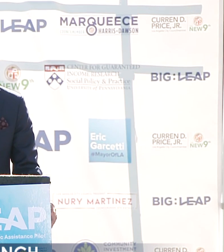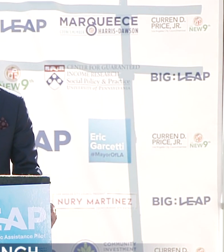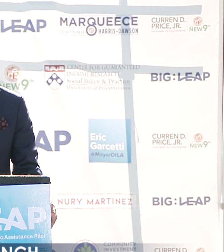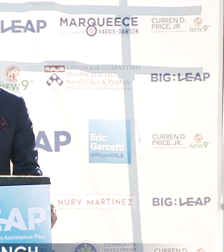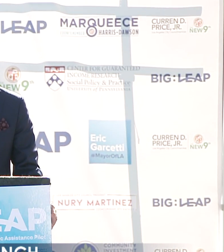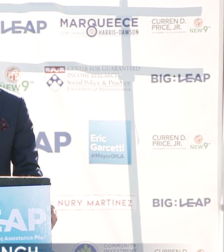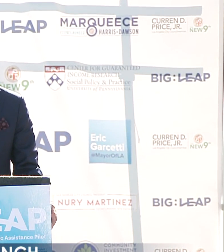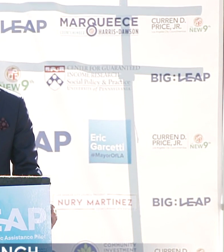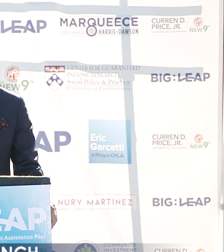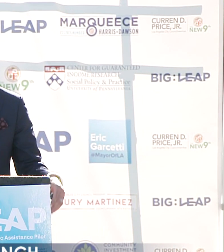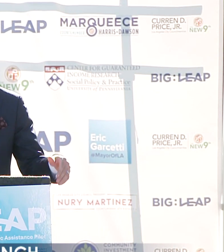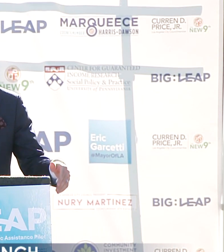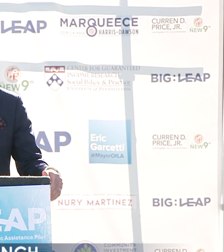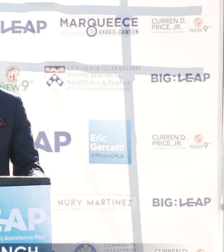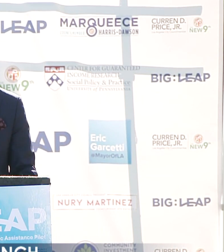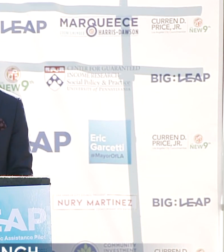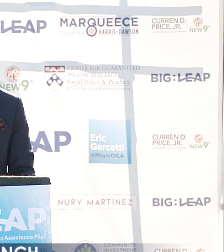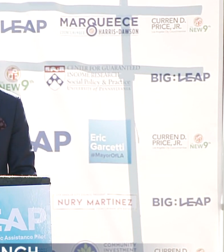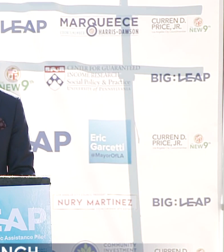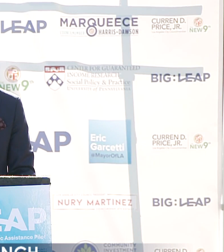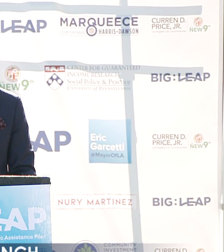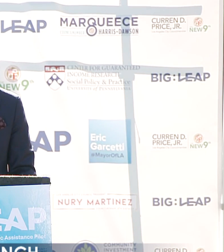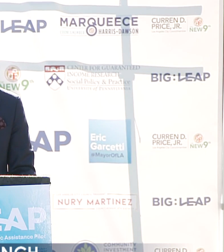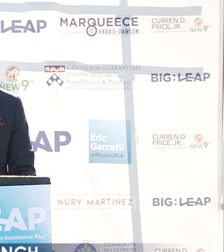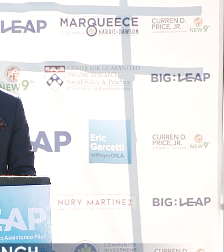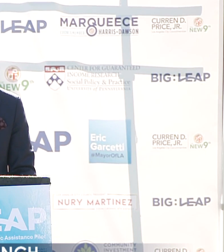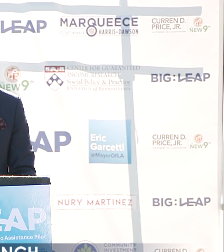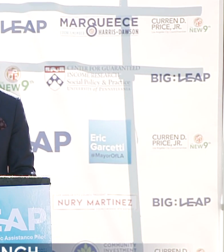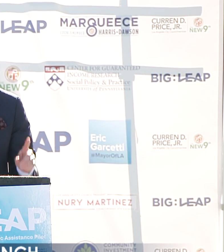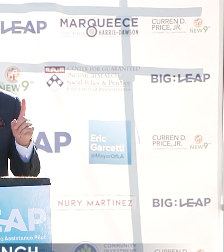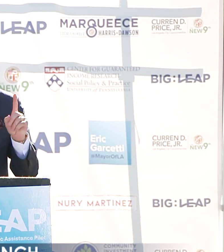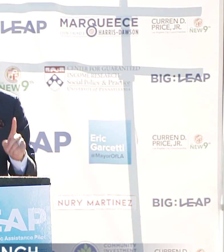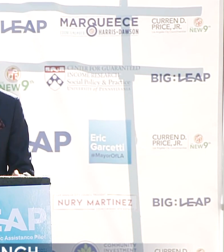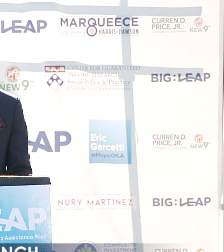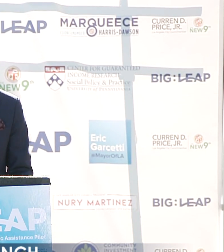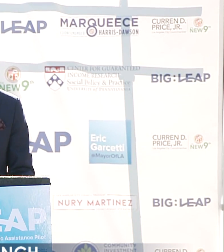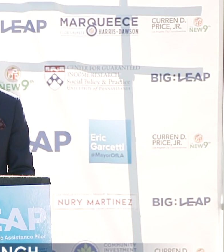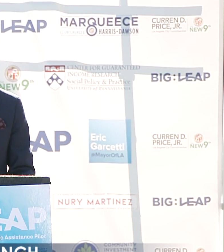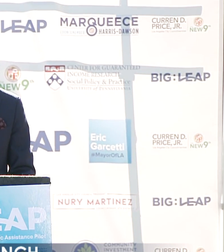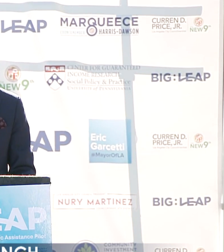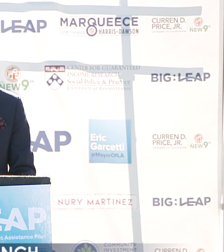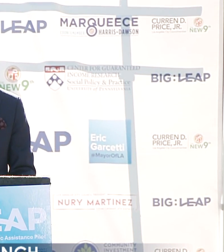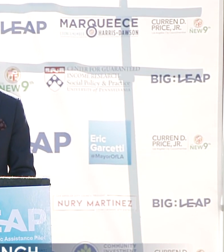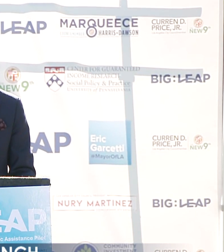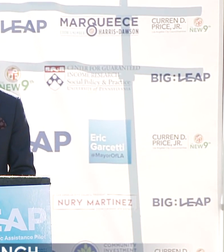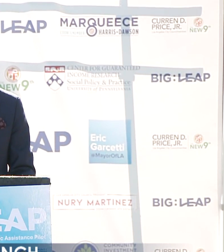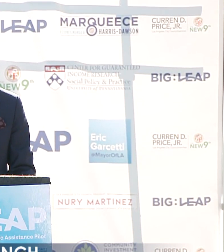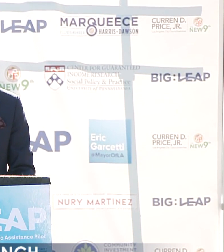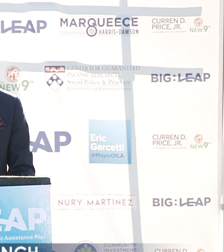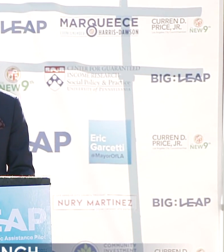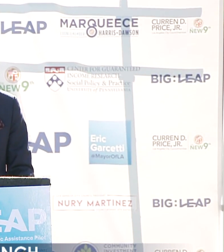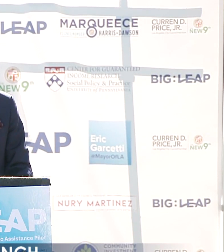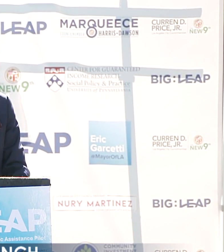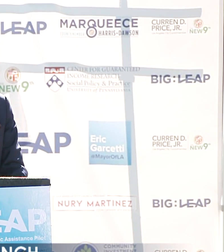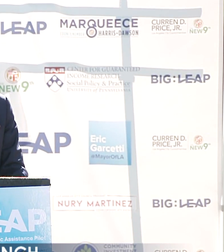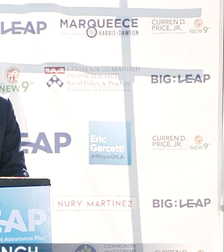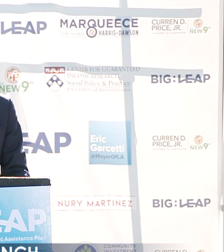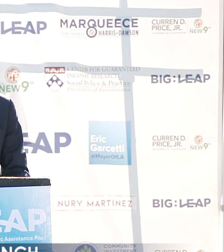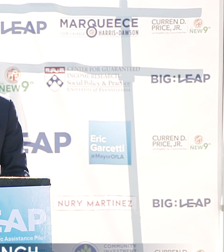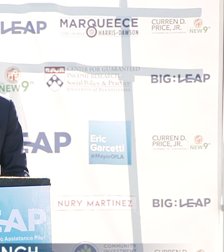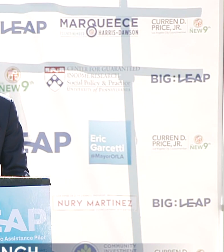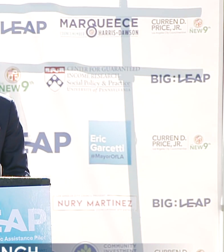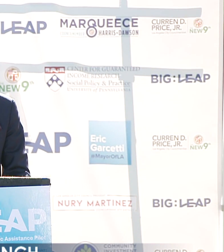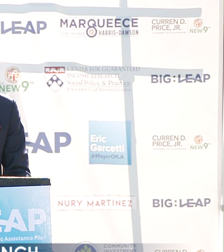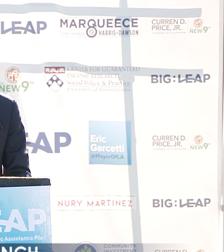el concejal de este distrito, el primero en el Consejo Municipal con este programa, Karen